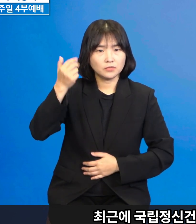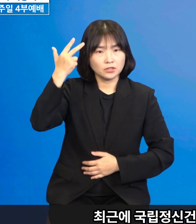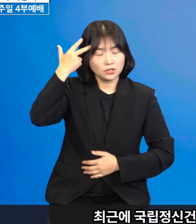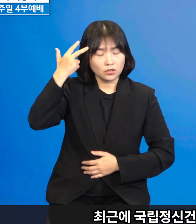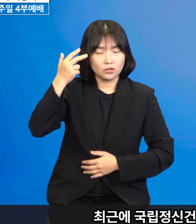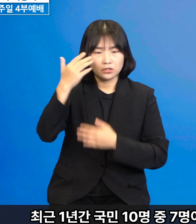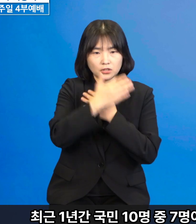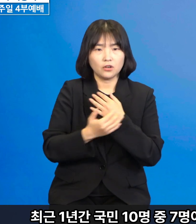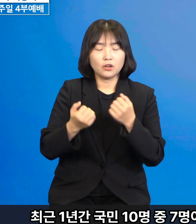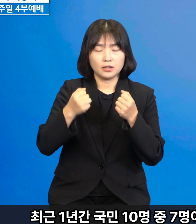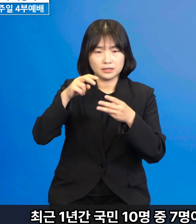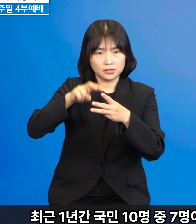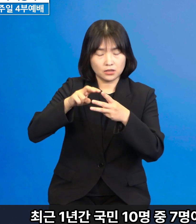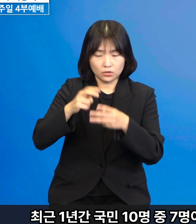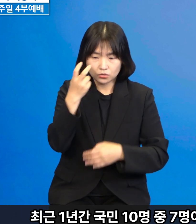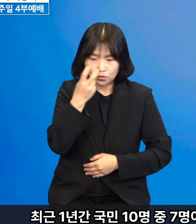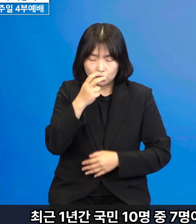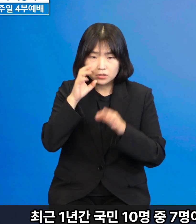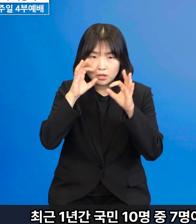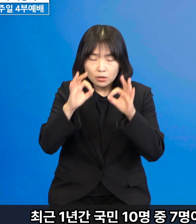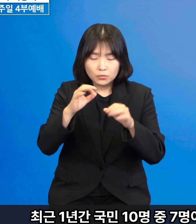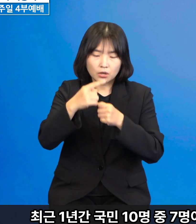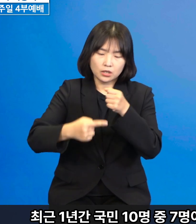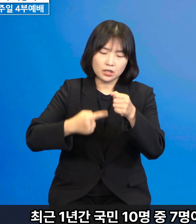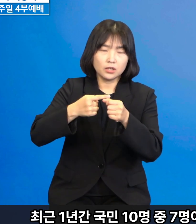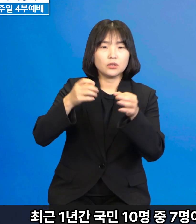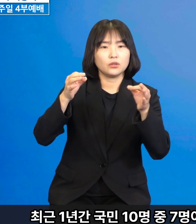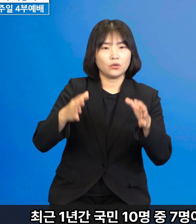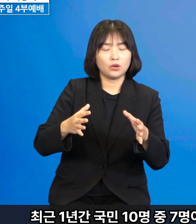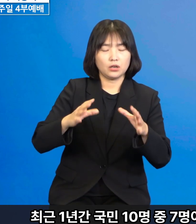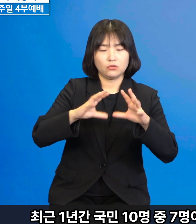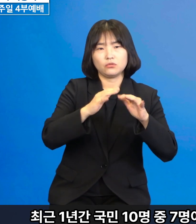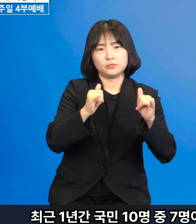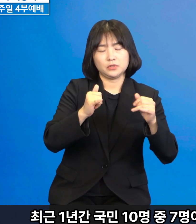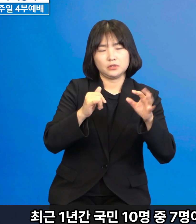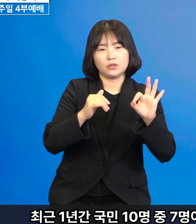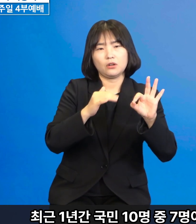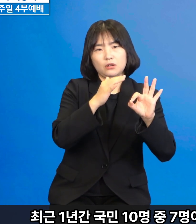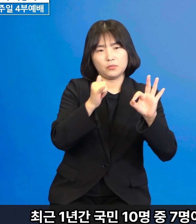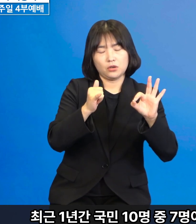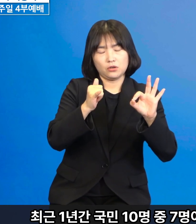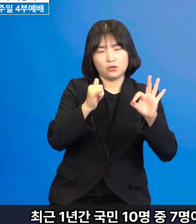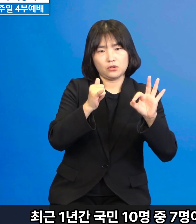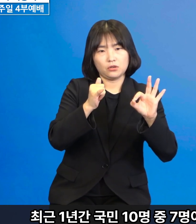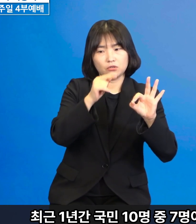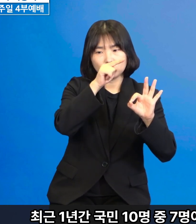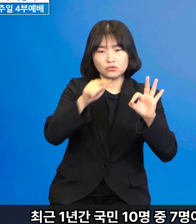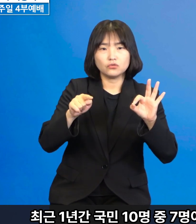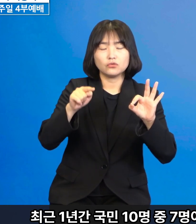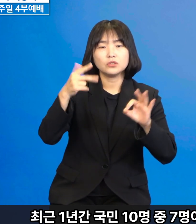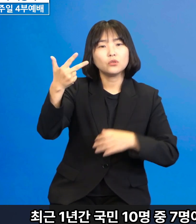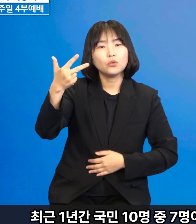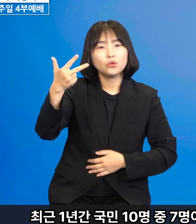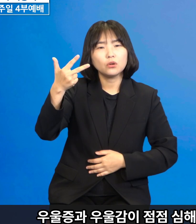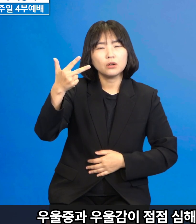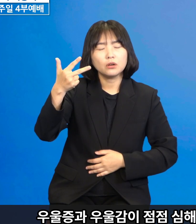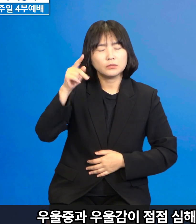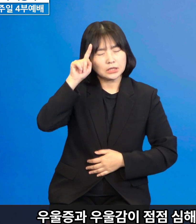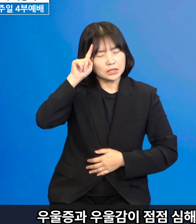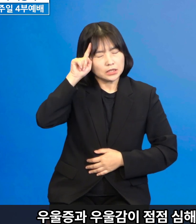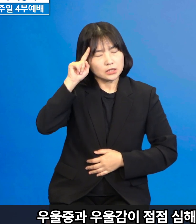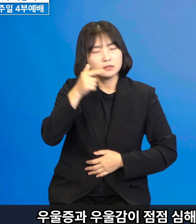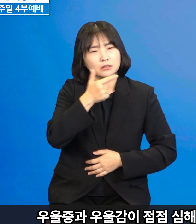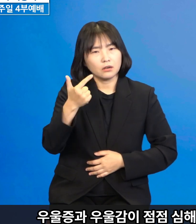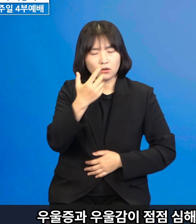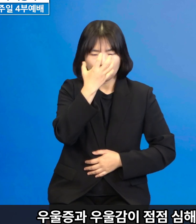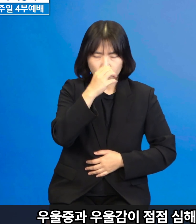국립정신건강센터의 조사에 의하면 최근 1년간 국민 10명 중 7명이 극심한 스트레스에 시달리고 있다.